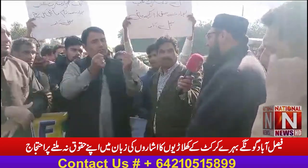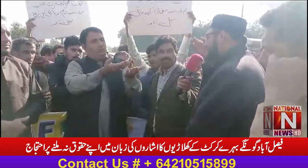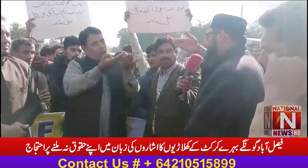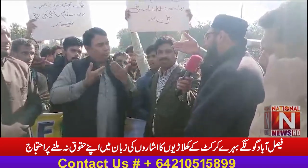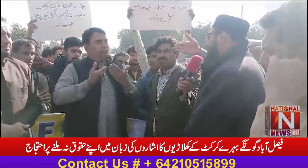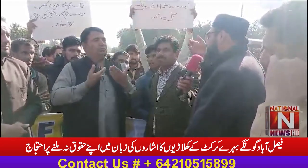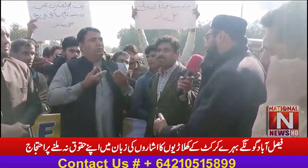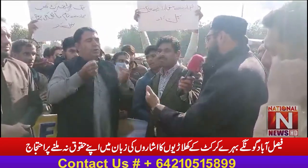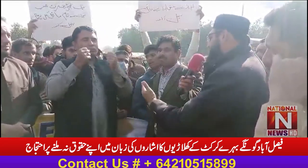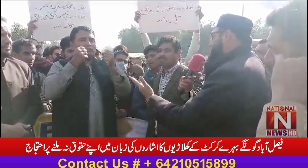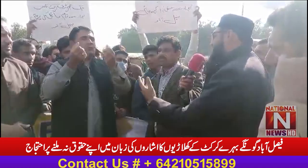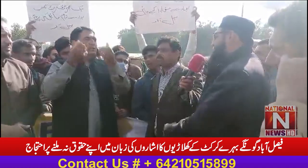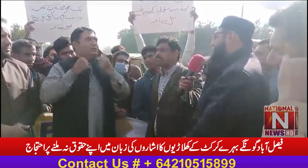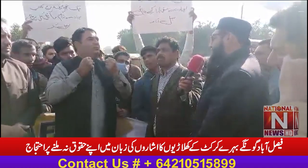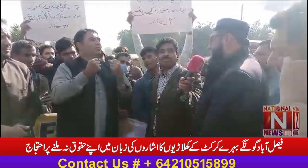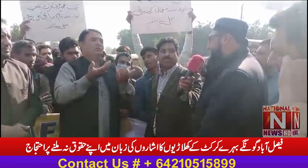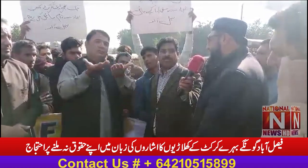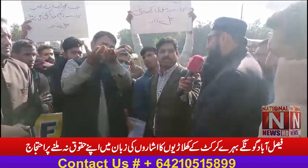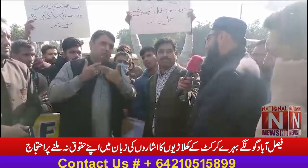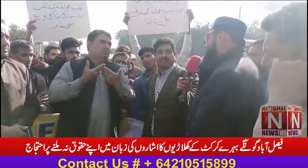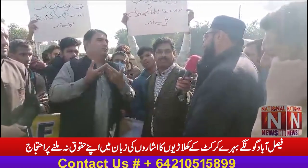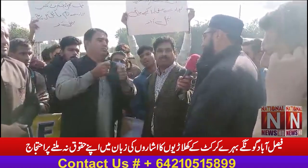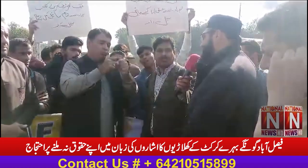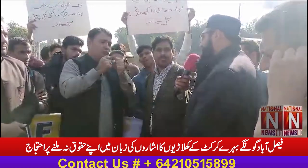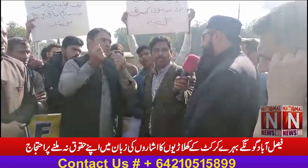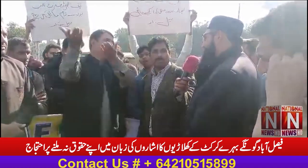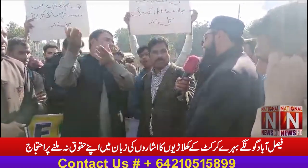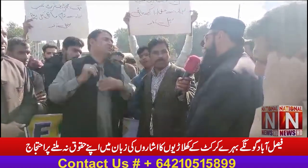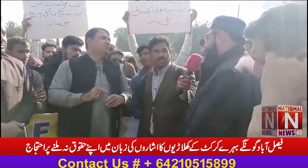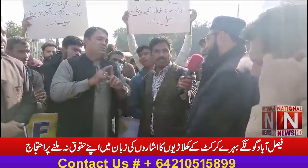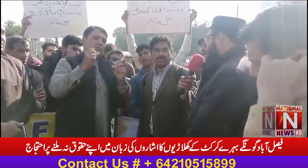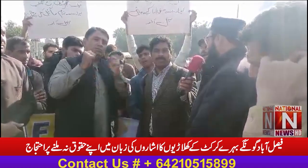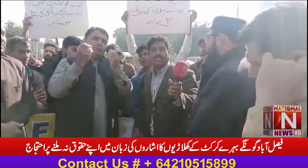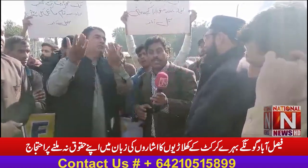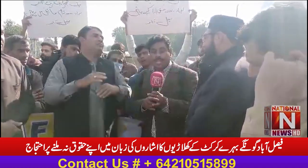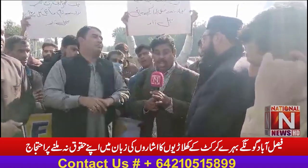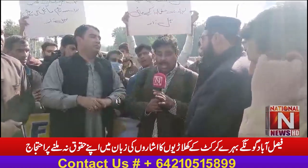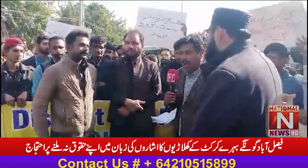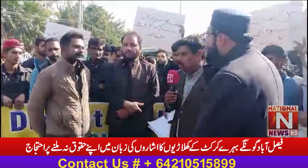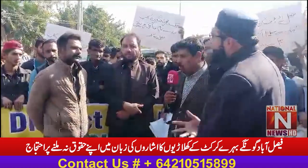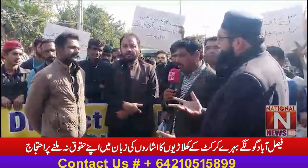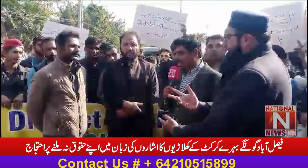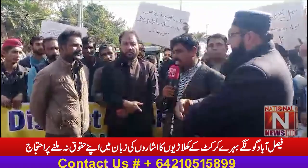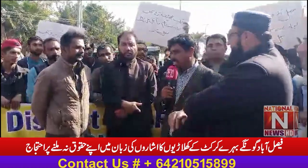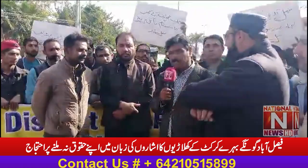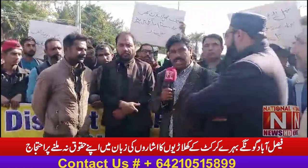आवब करने लिए